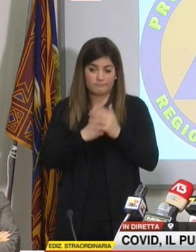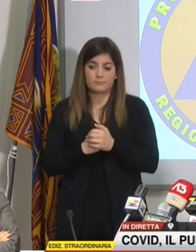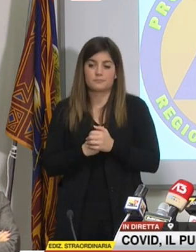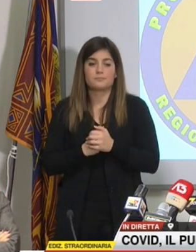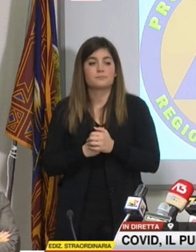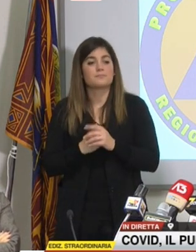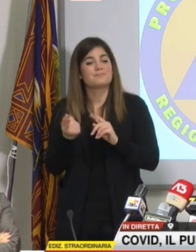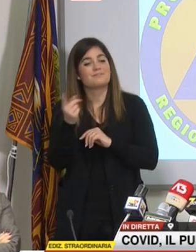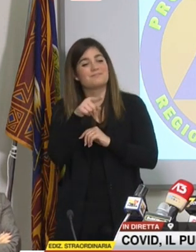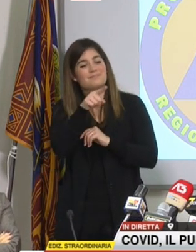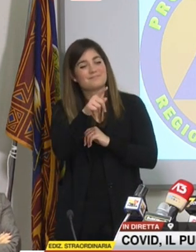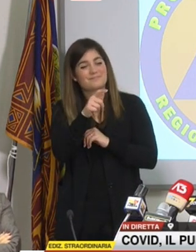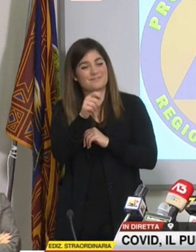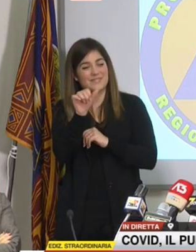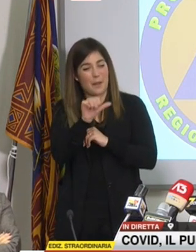Albino Salmaso.